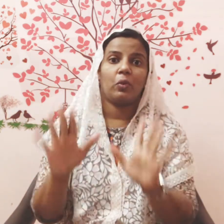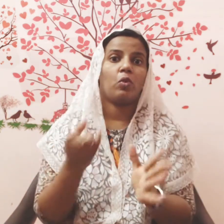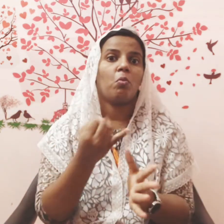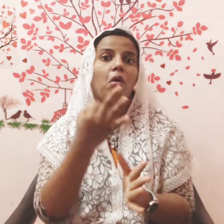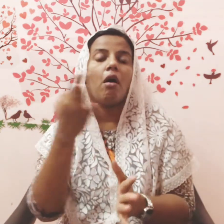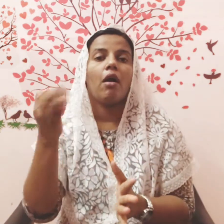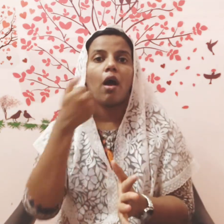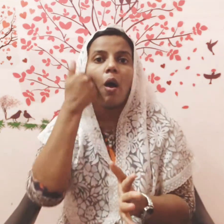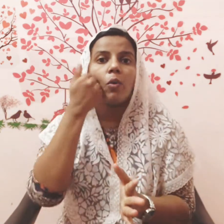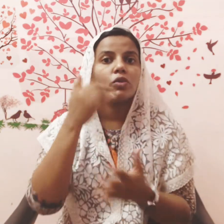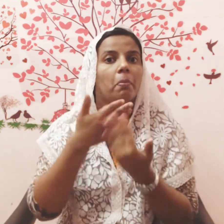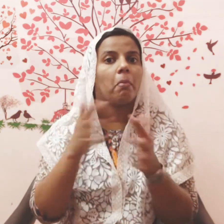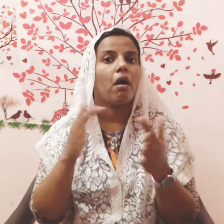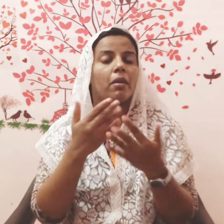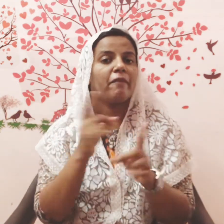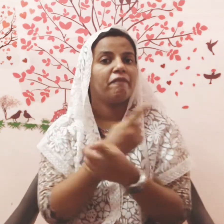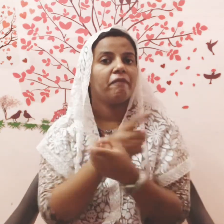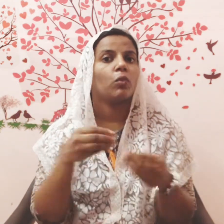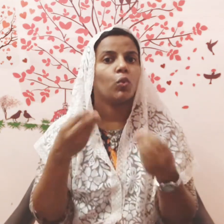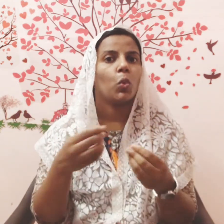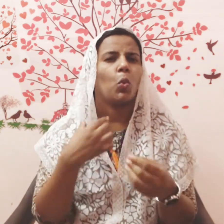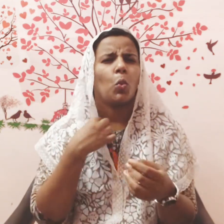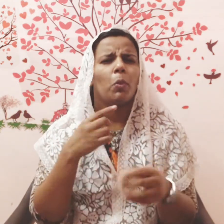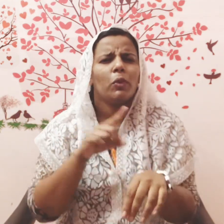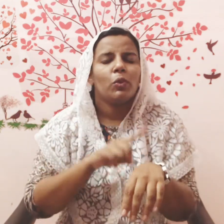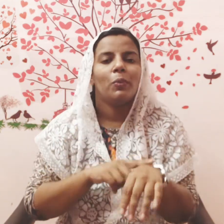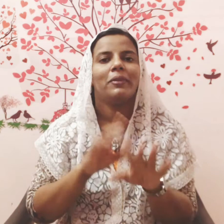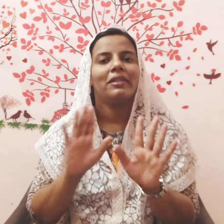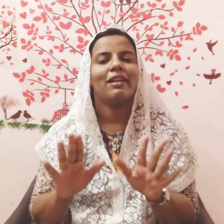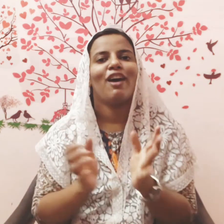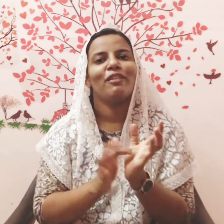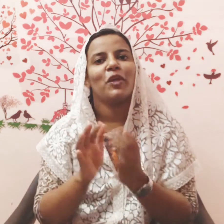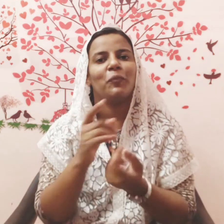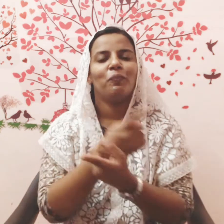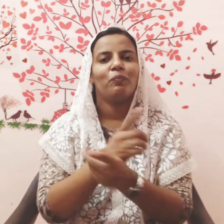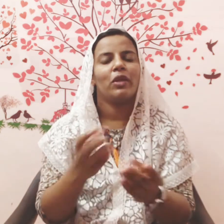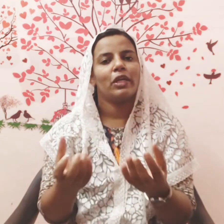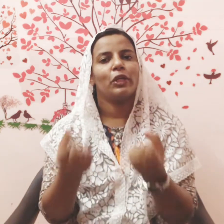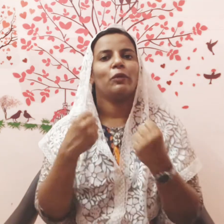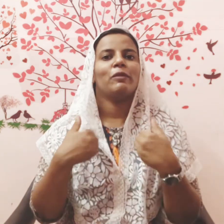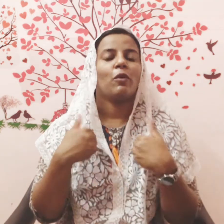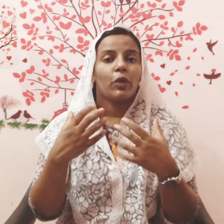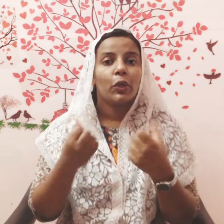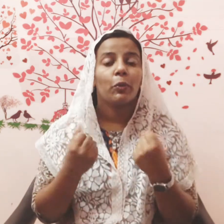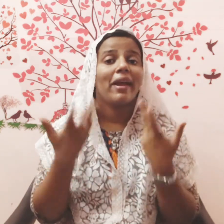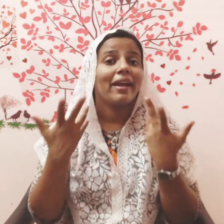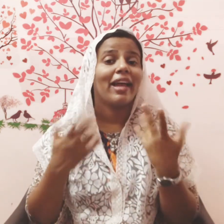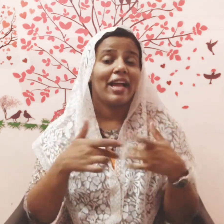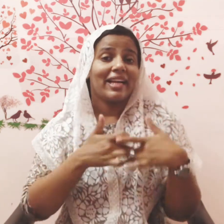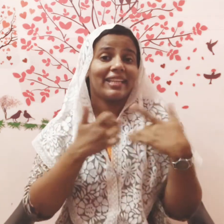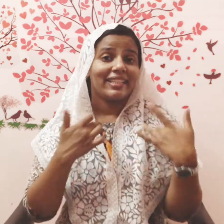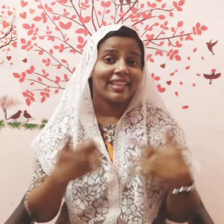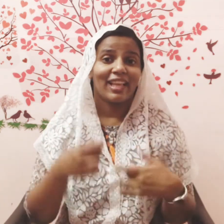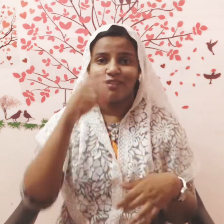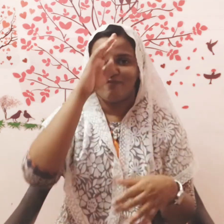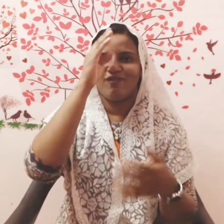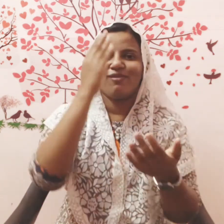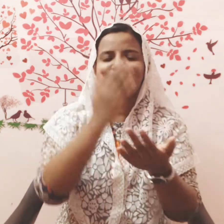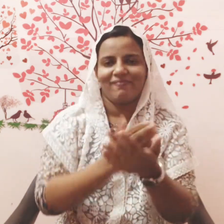വലുതാണ്, അത് പലരെ സൗഖ്യമാക്കിയെങ്കിൽ ഞാൻ ആ വസ്ത്രത്തിൻ്റെ തൊമ്പൊന്ന് തൊട്ടാൽ മതി ഞാൻ സൗഖ്യമാകുമെന്ന് അവൾ എന്ത് ചെയ്തു? അവൾ ഹൃദയത്തിൽ